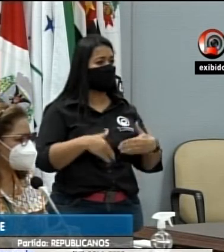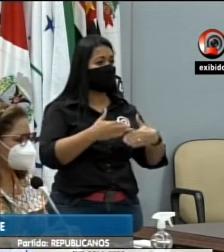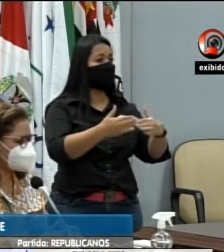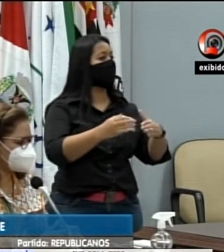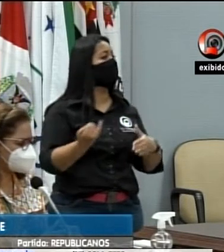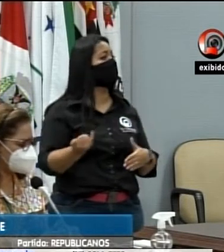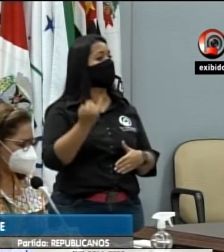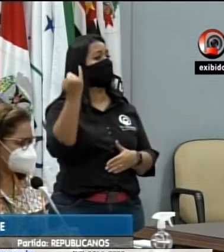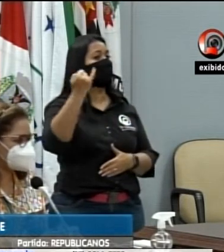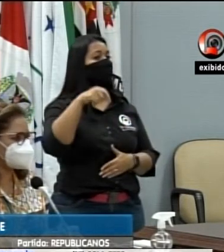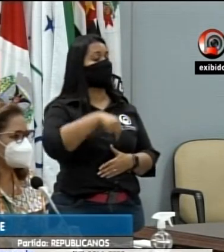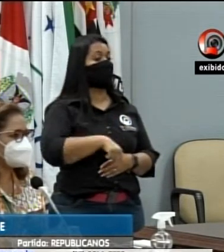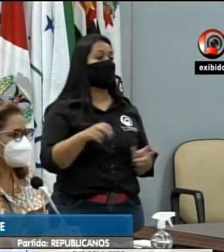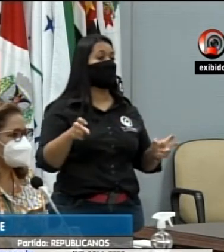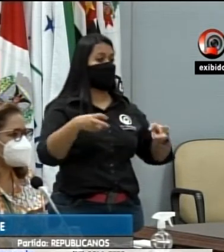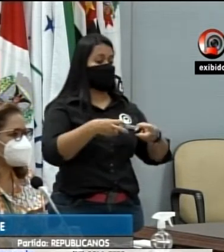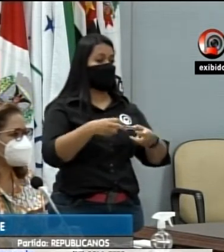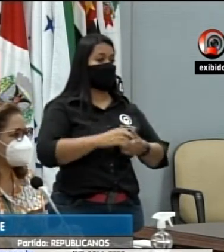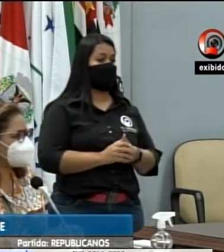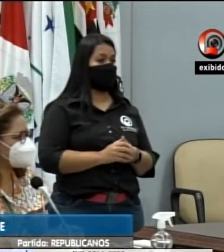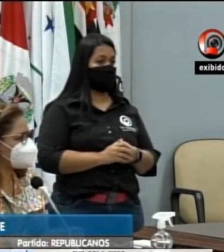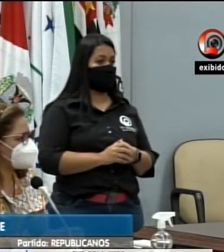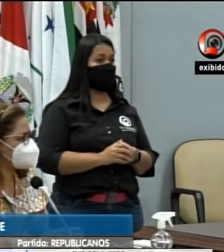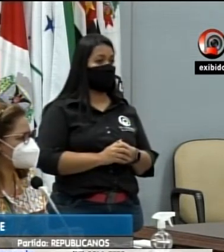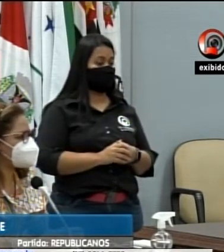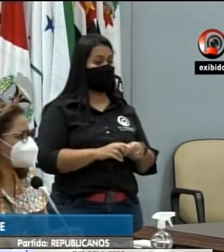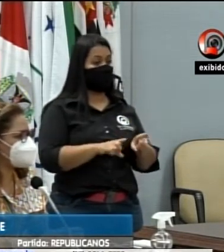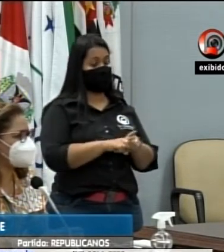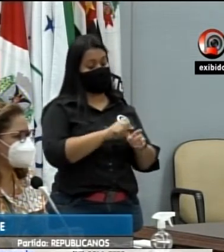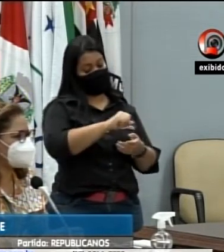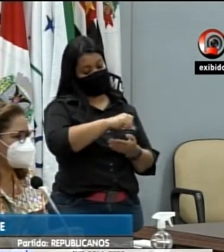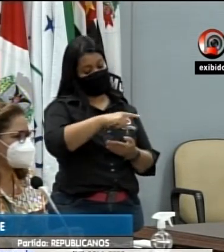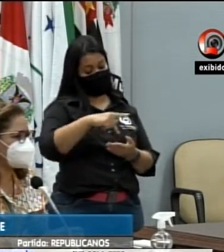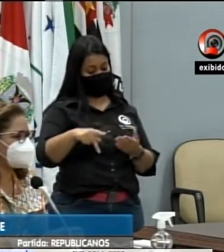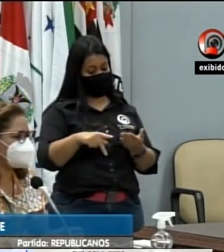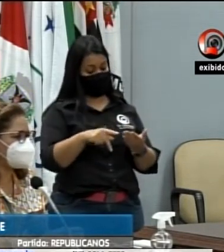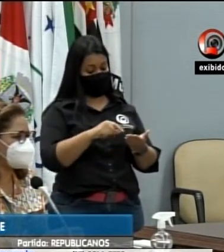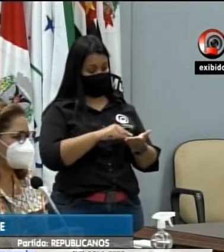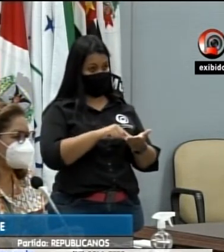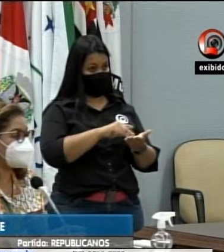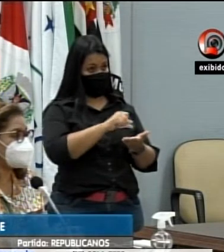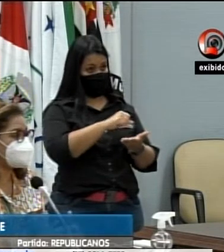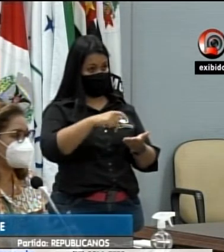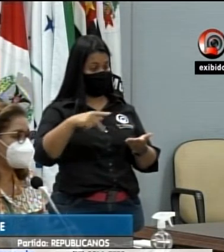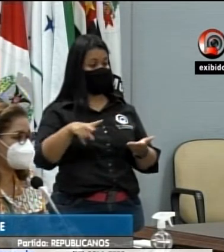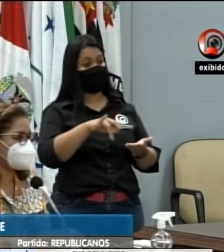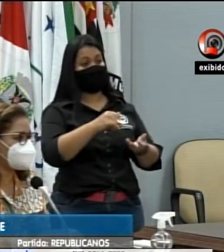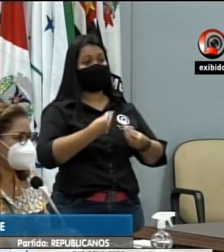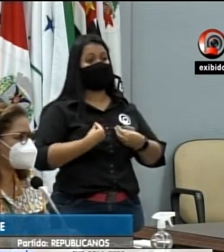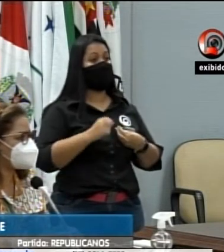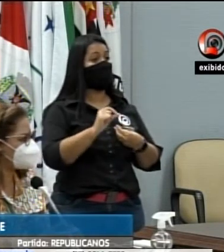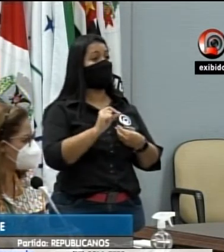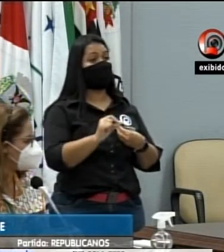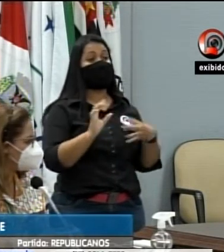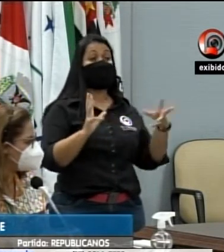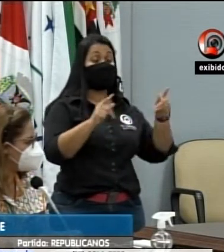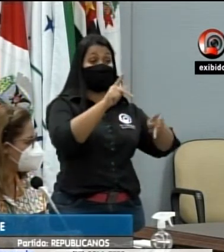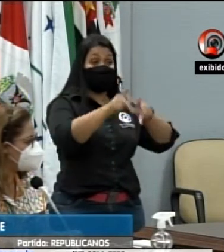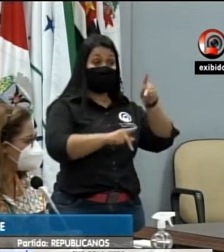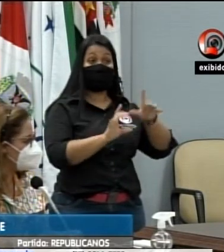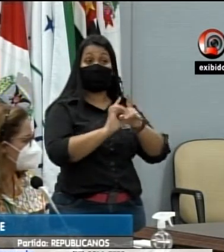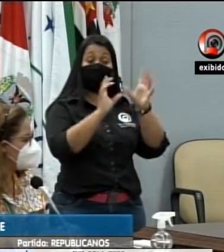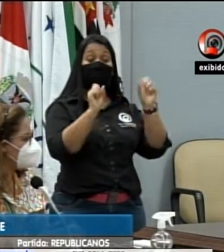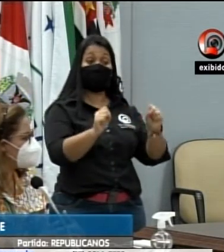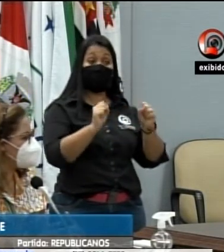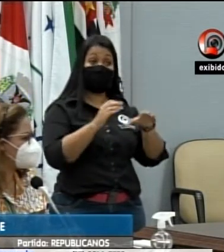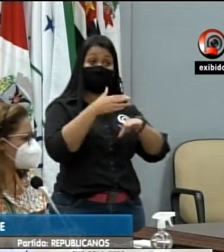tão importante por essa casa. Esses aplicativos que terão, né, darão acesso à população por um